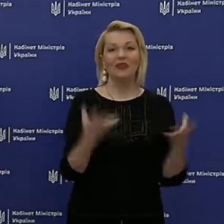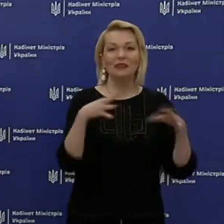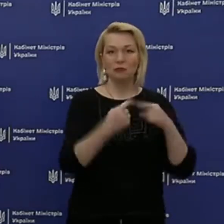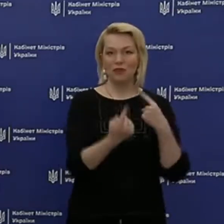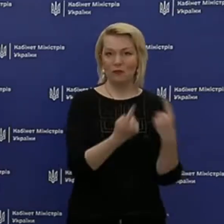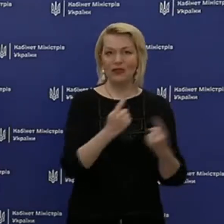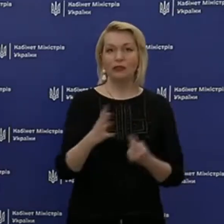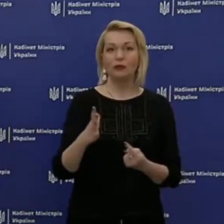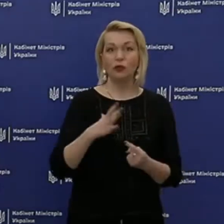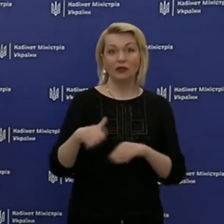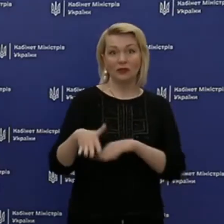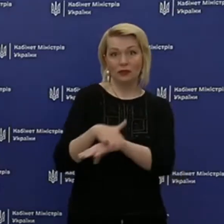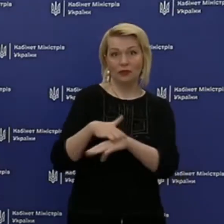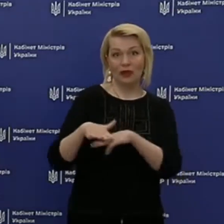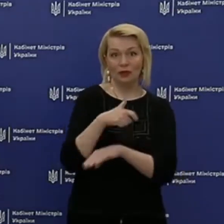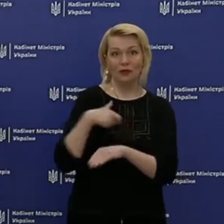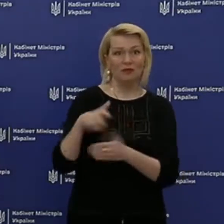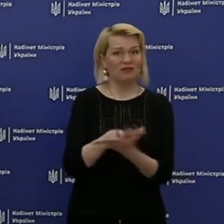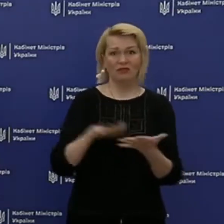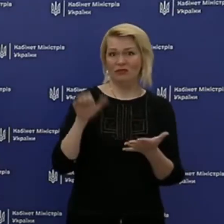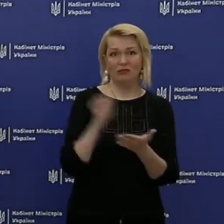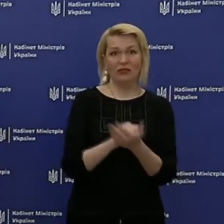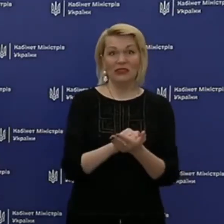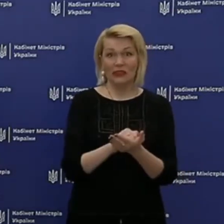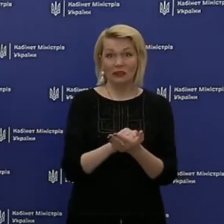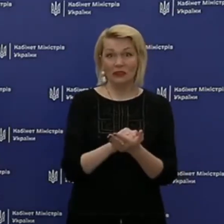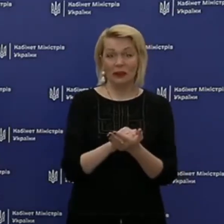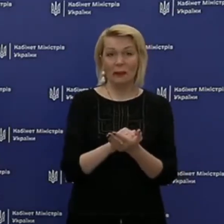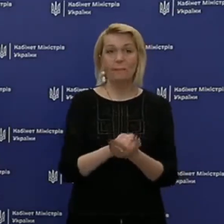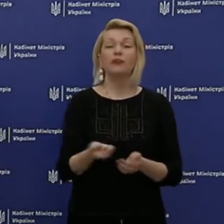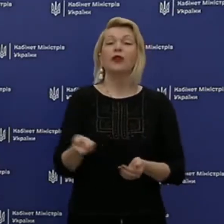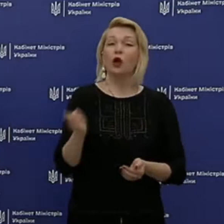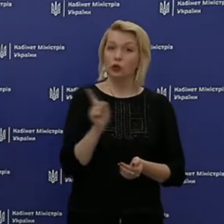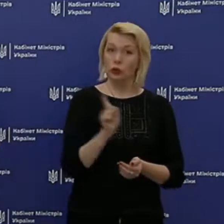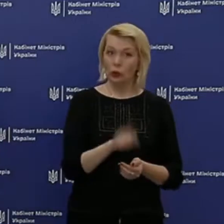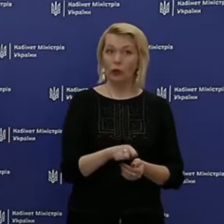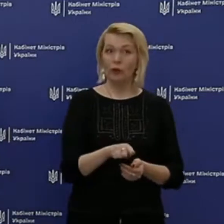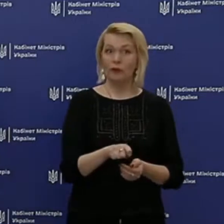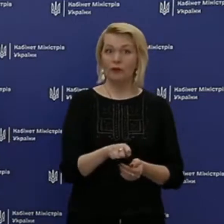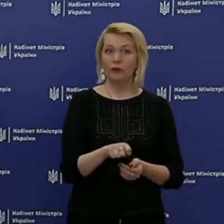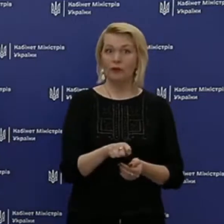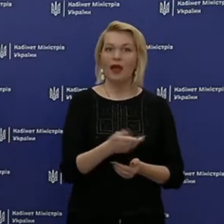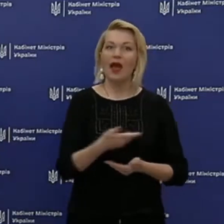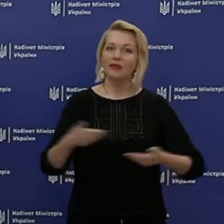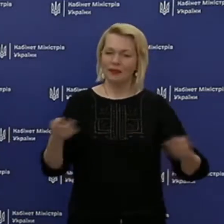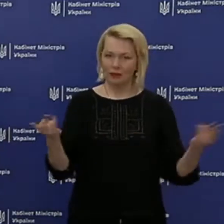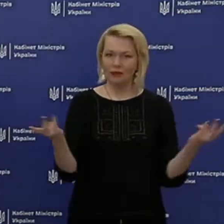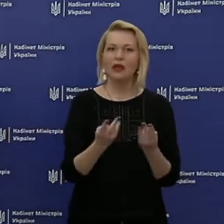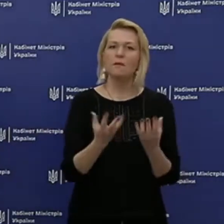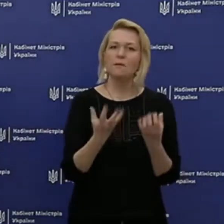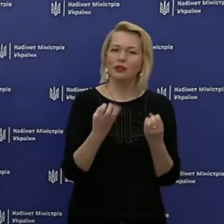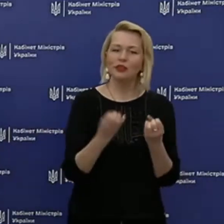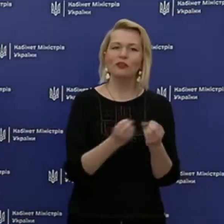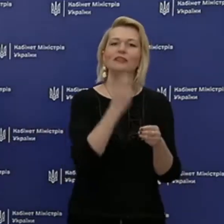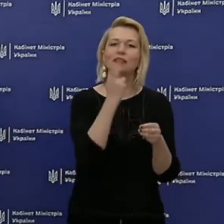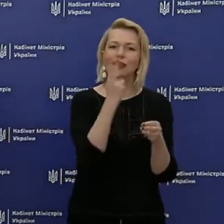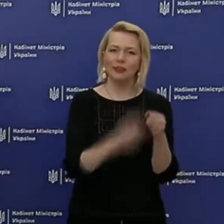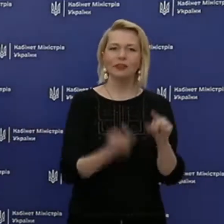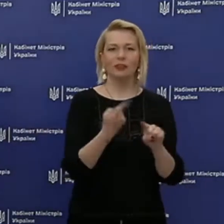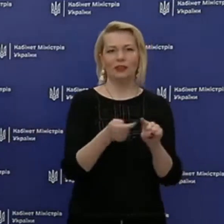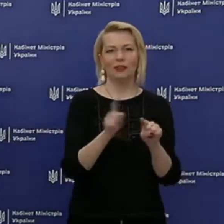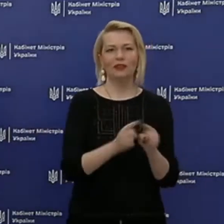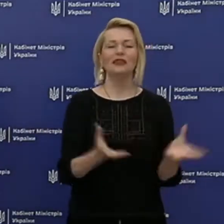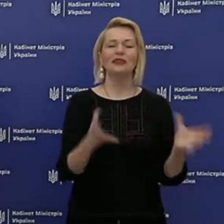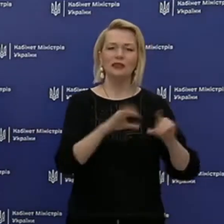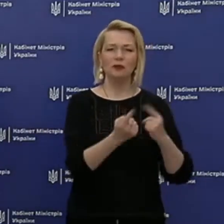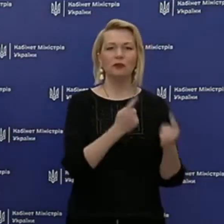цим народним депутатом просто зірвана, то Нам треба ще закінчити ці